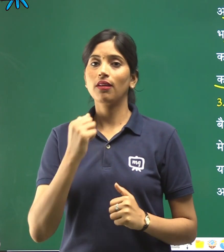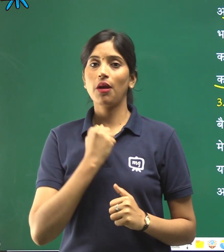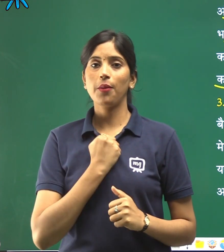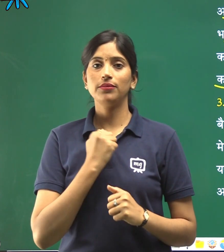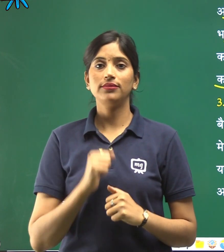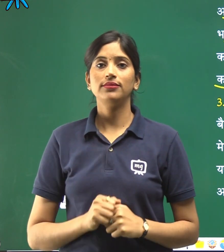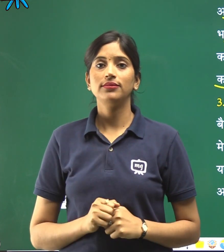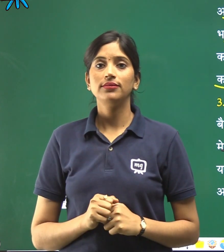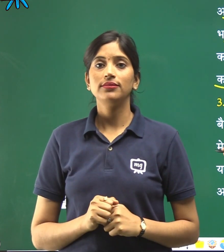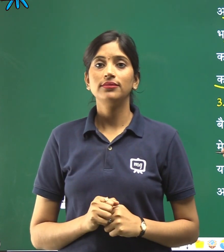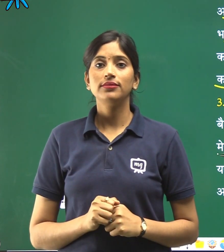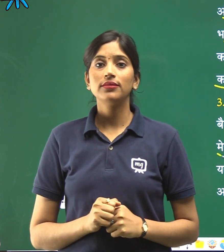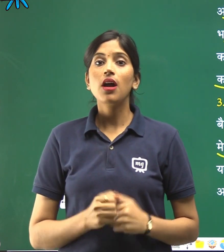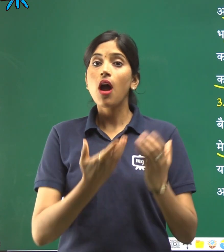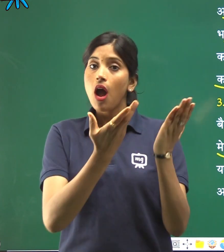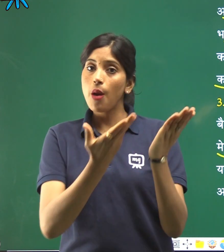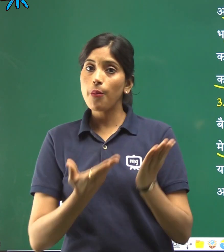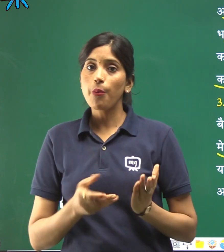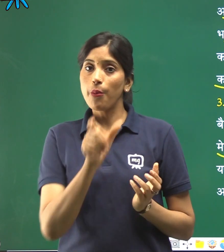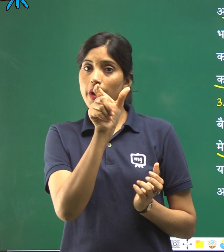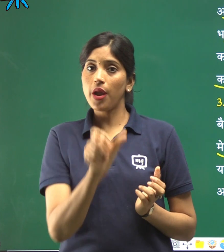हम मेहमानों का